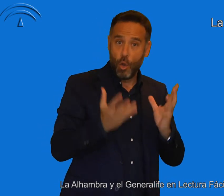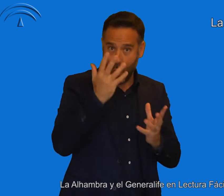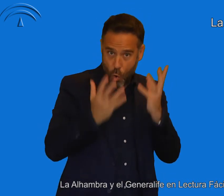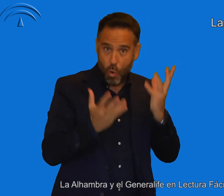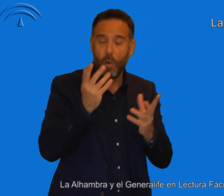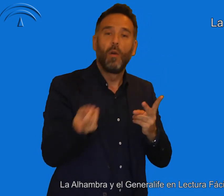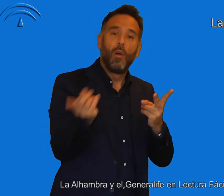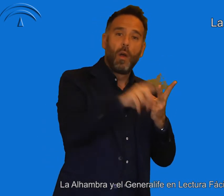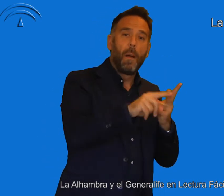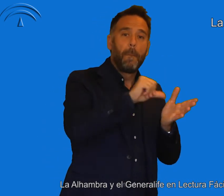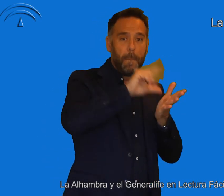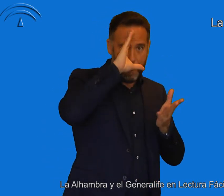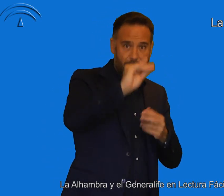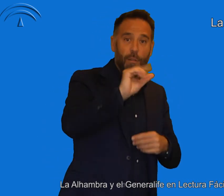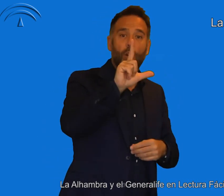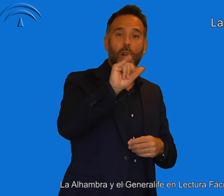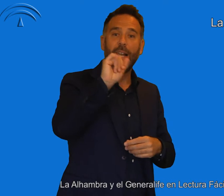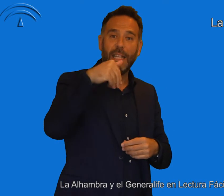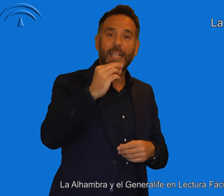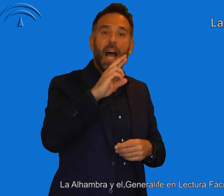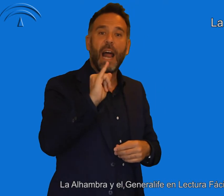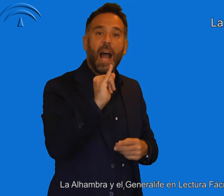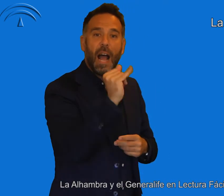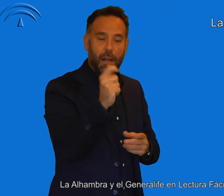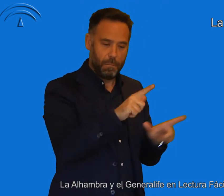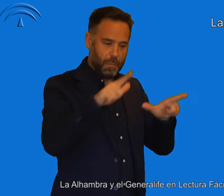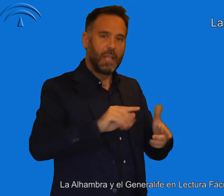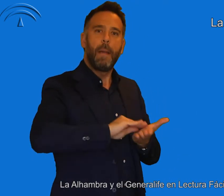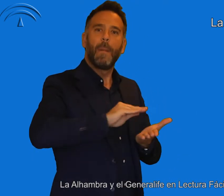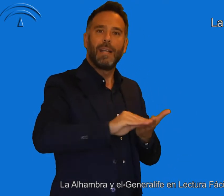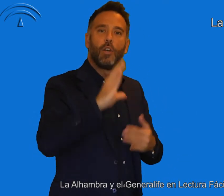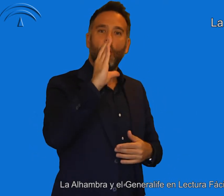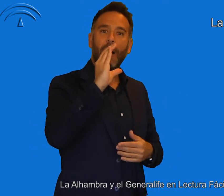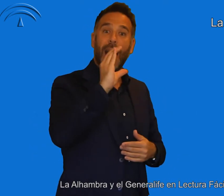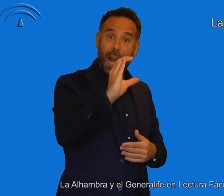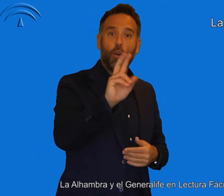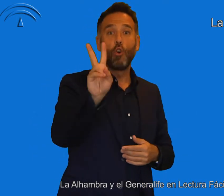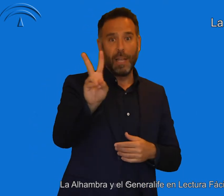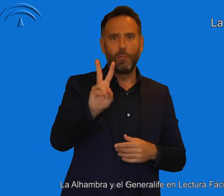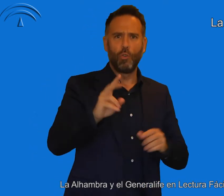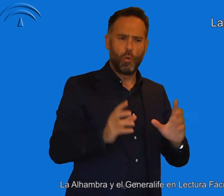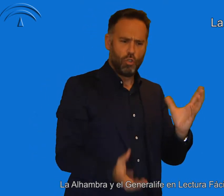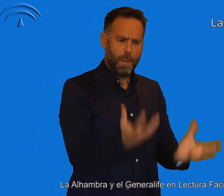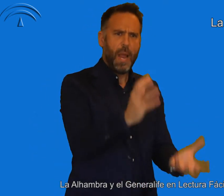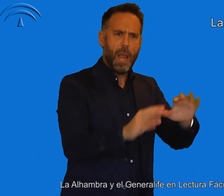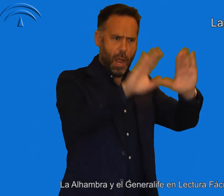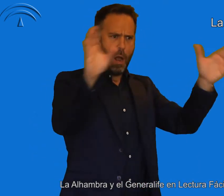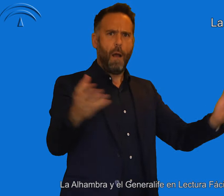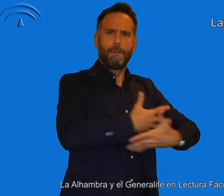al otro el patio de Lindaraja. El despacho de Carlos V tiene una chimenea grande, con el escudo del